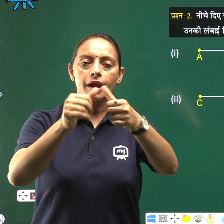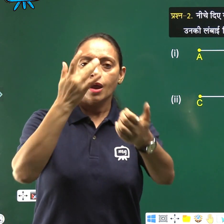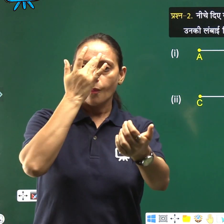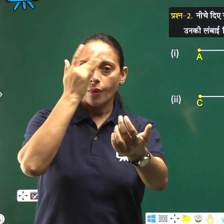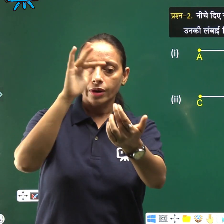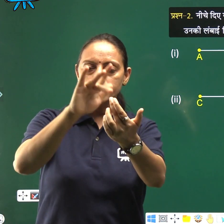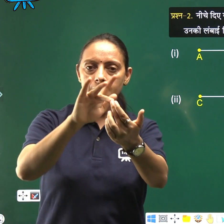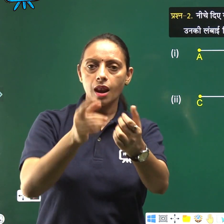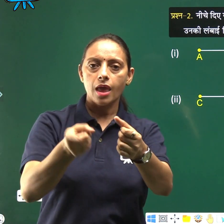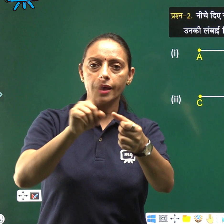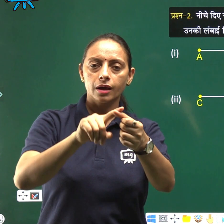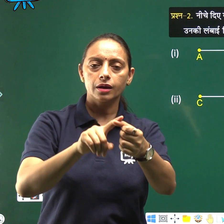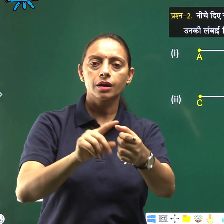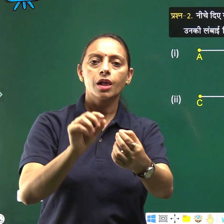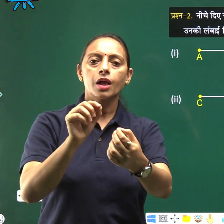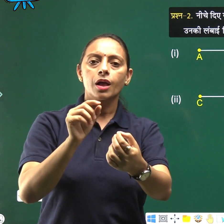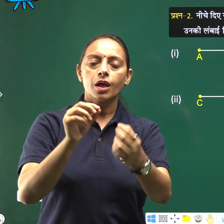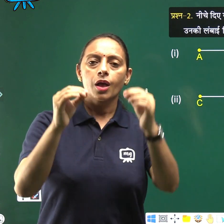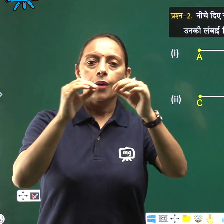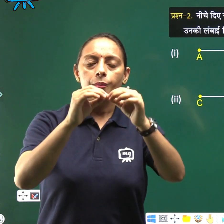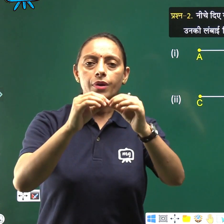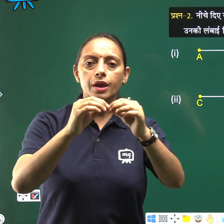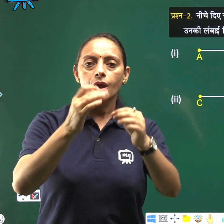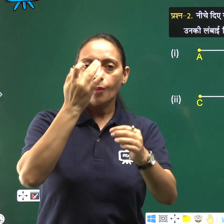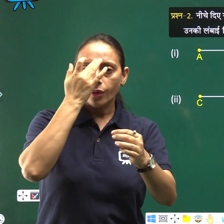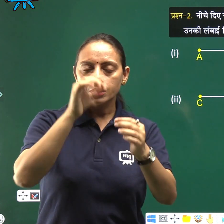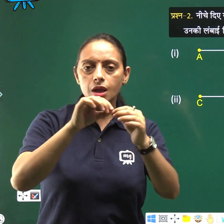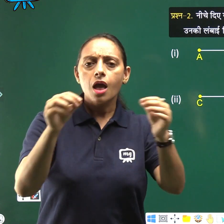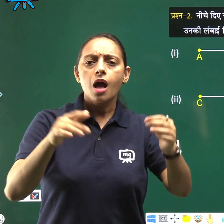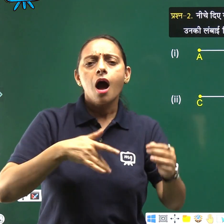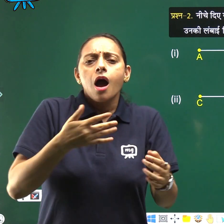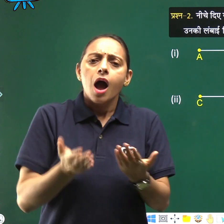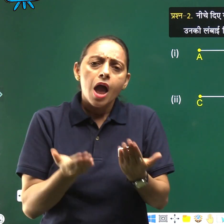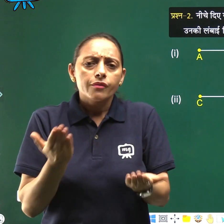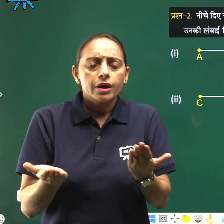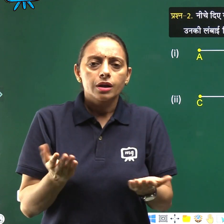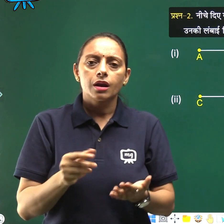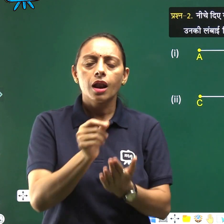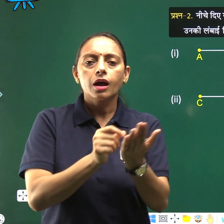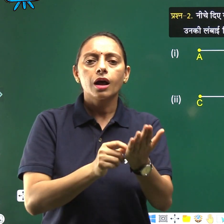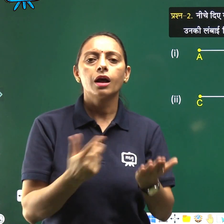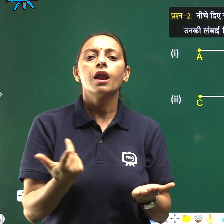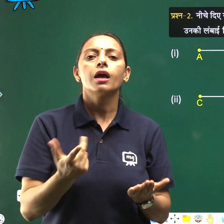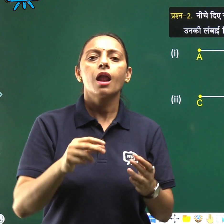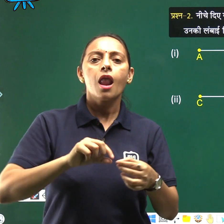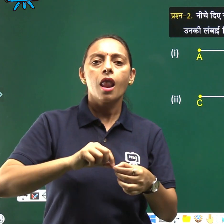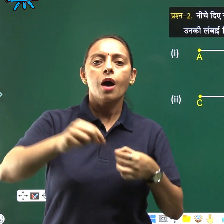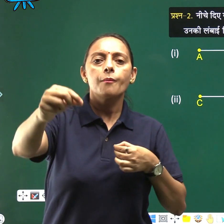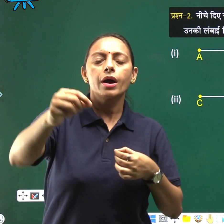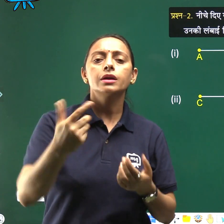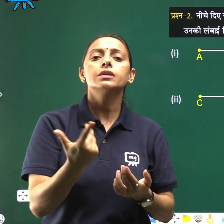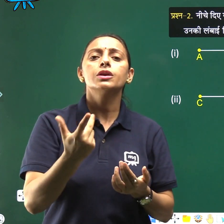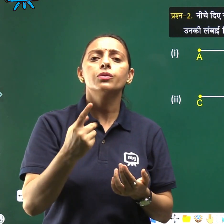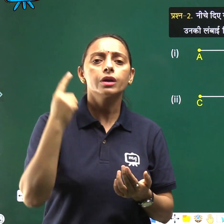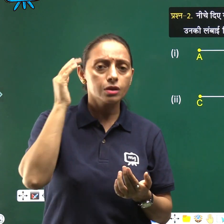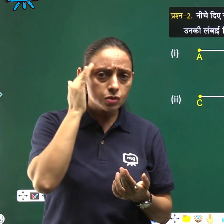बी पॉइंट तक हमने अंदाजा लिखा है, इसकी लंबाई कितनी होगी सोचो,